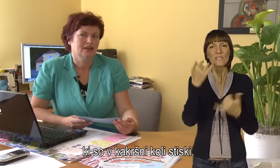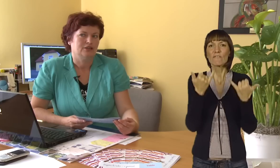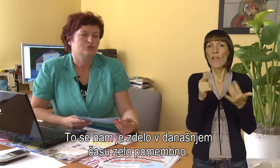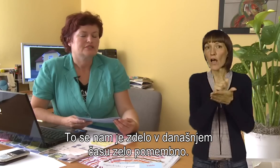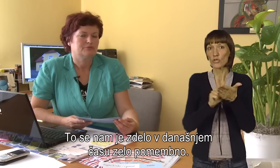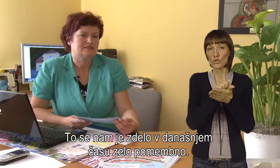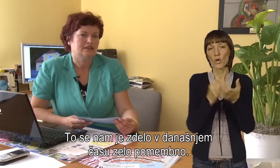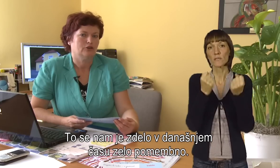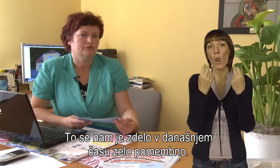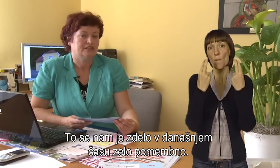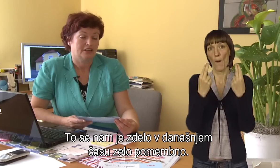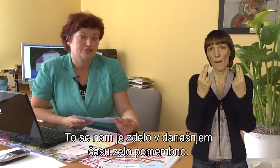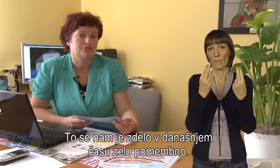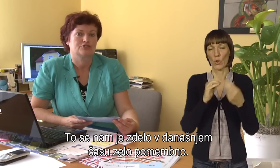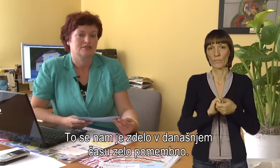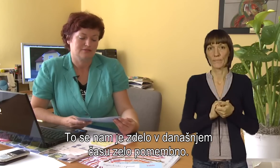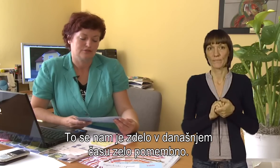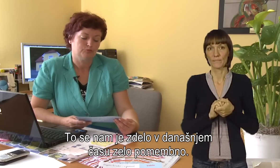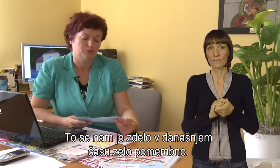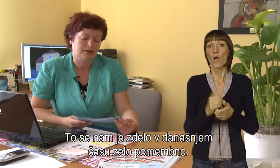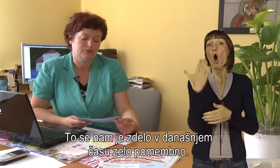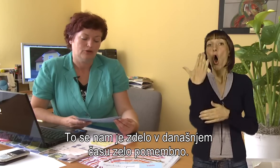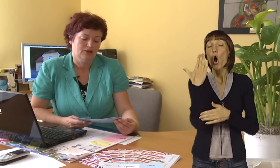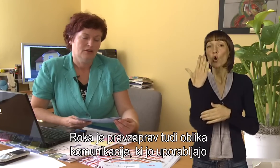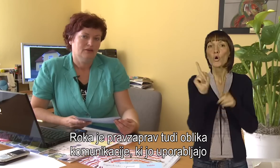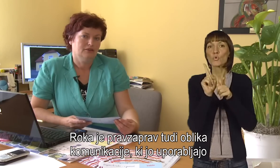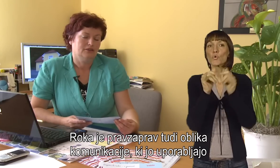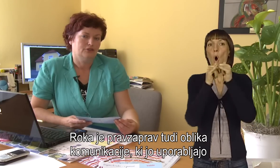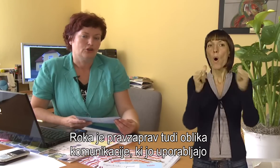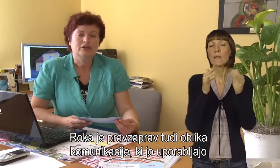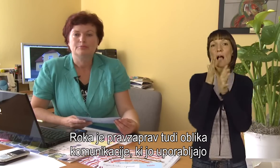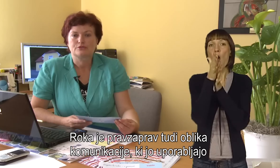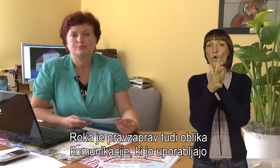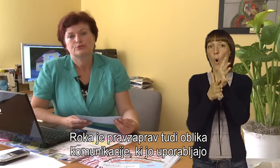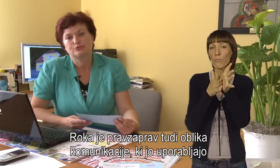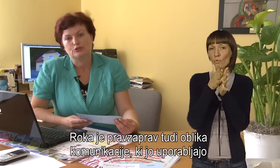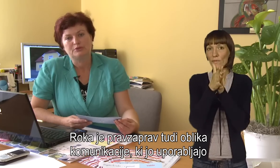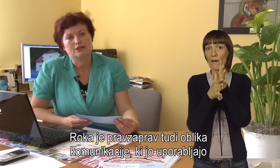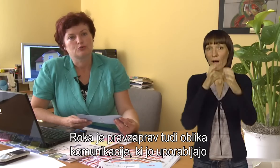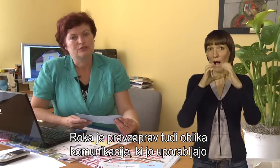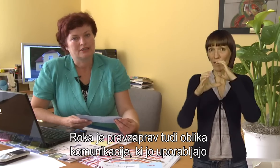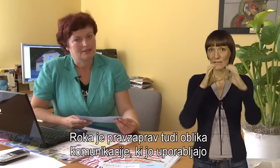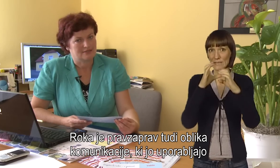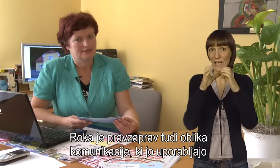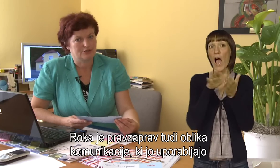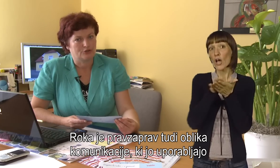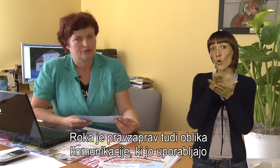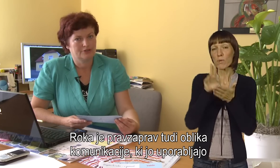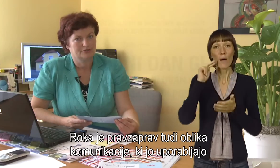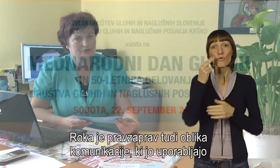stiski, in to se nam je zdelo v današnjih časih zelo pomembno. Roka je pravzaprav tudi oblika